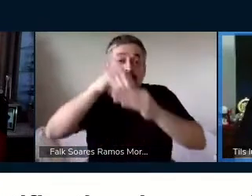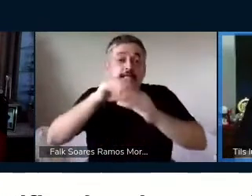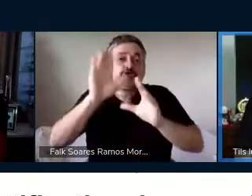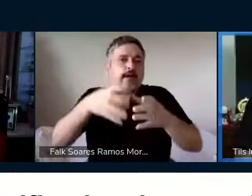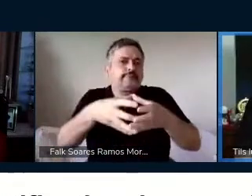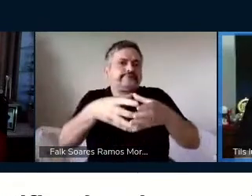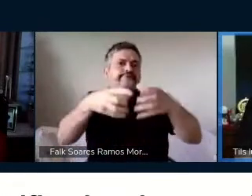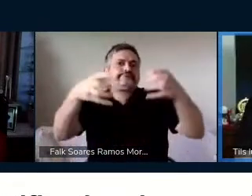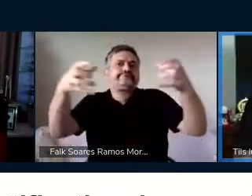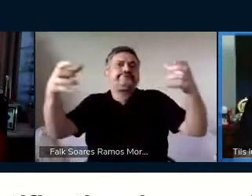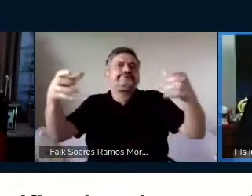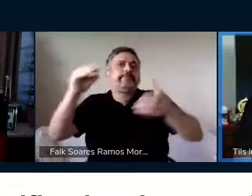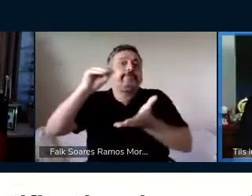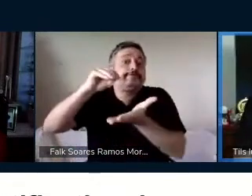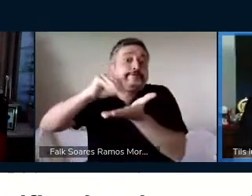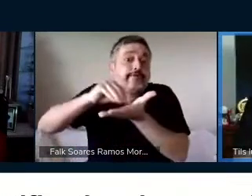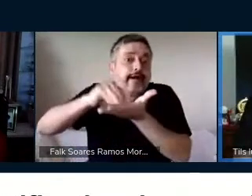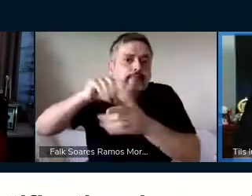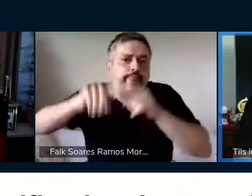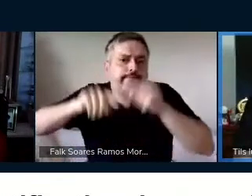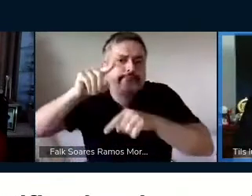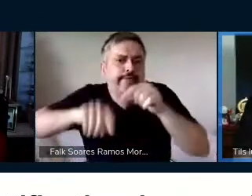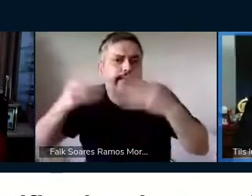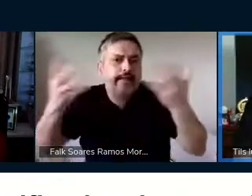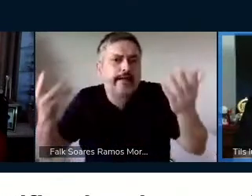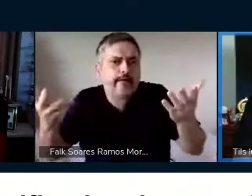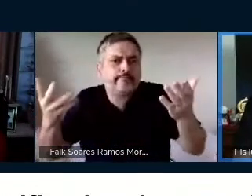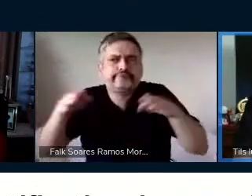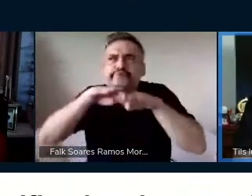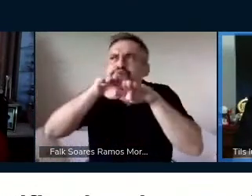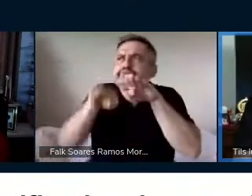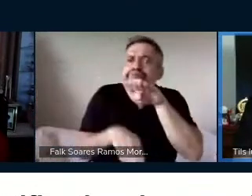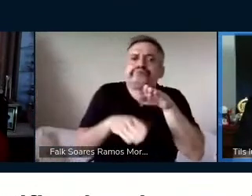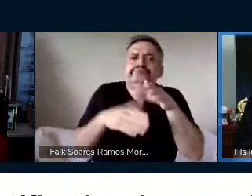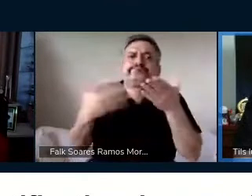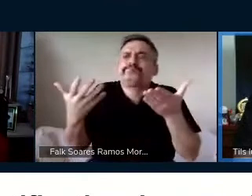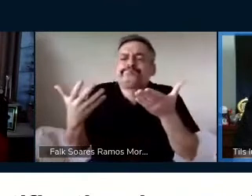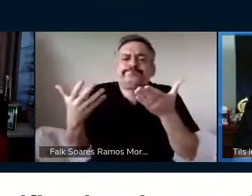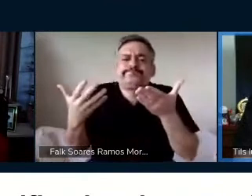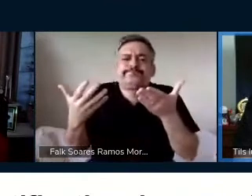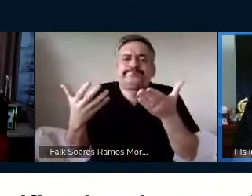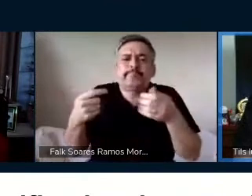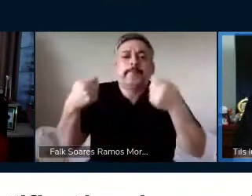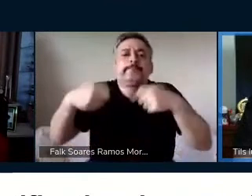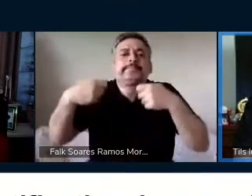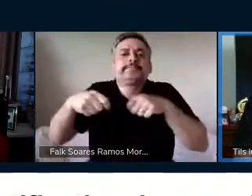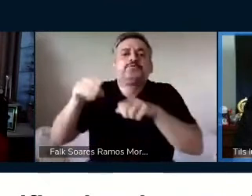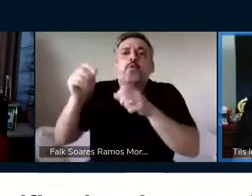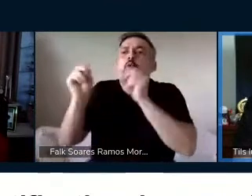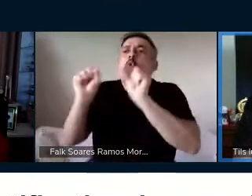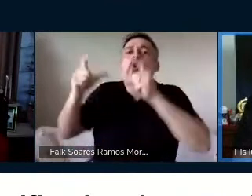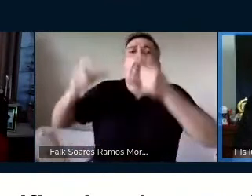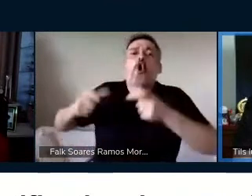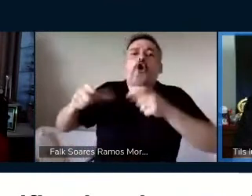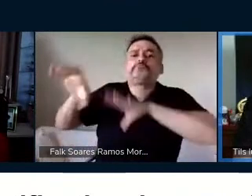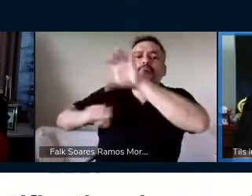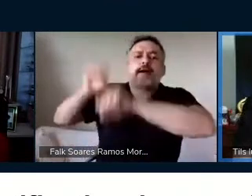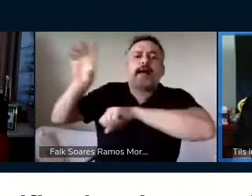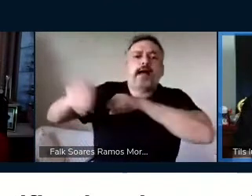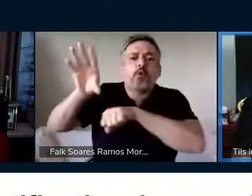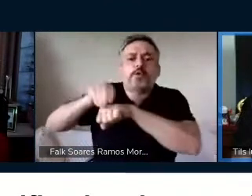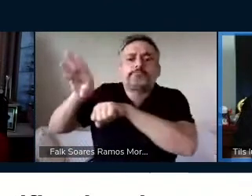jornada educativa. Essas lacunas aumentam a desigualdade de